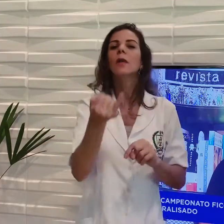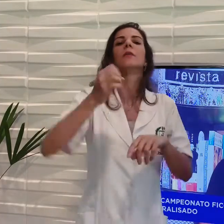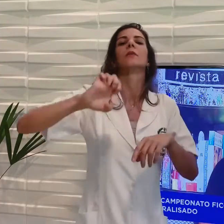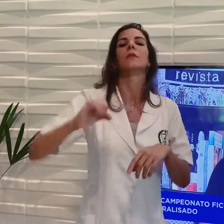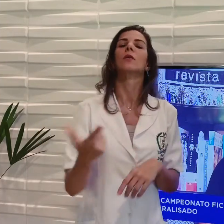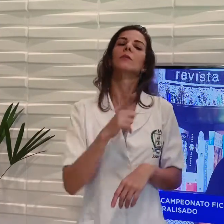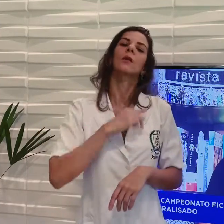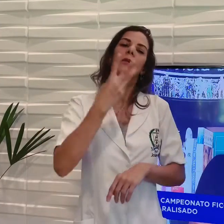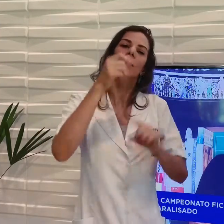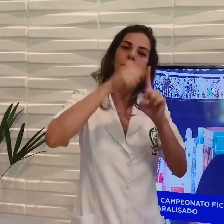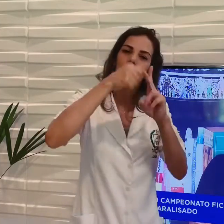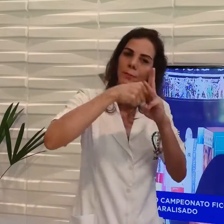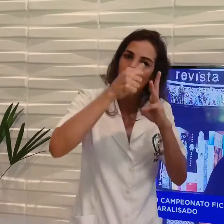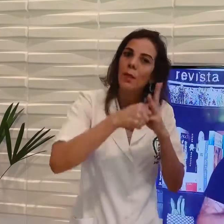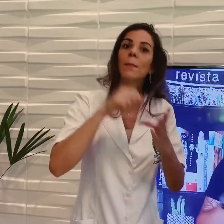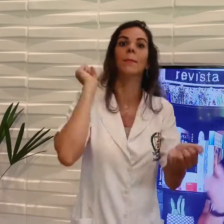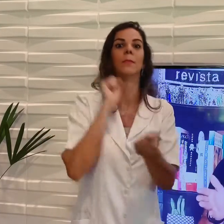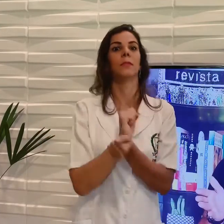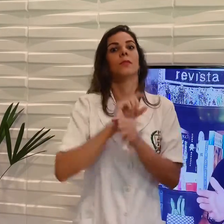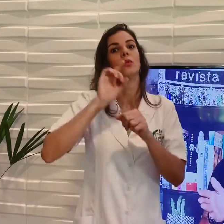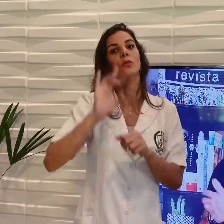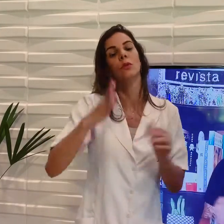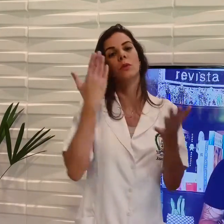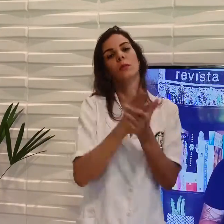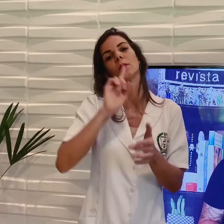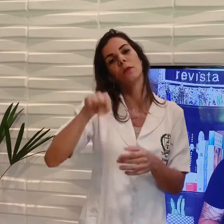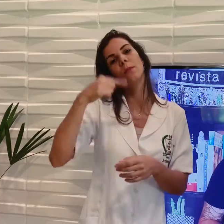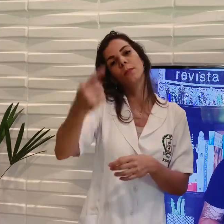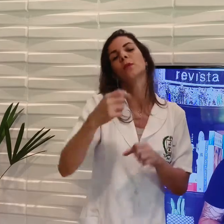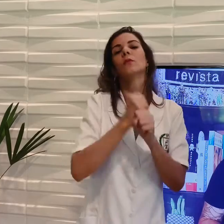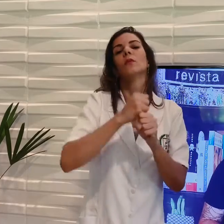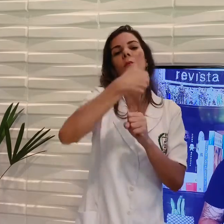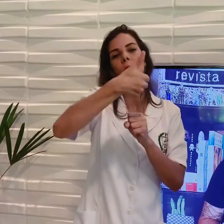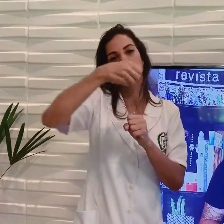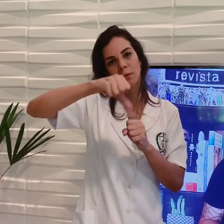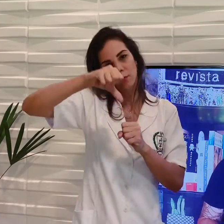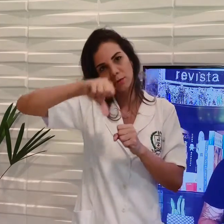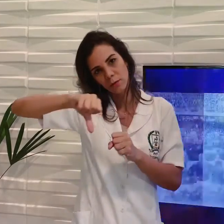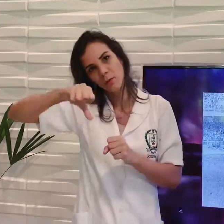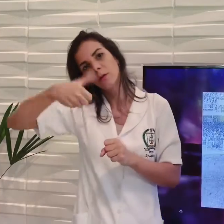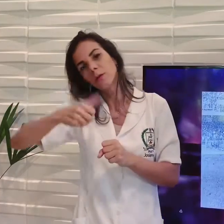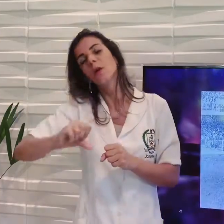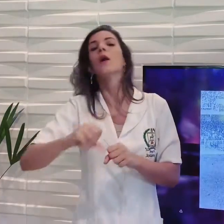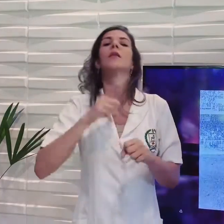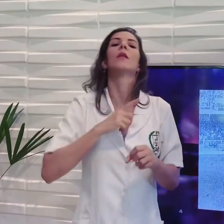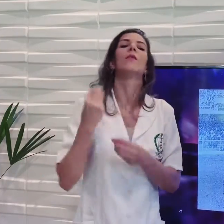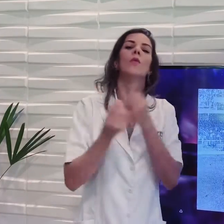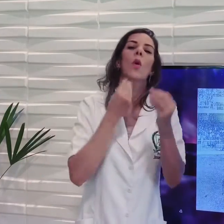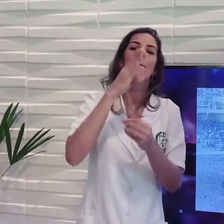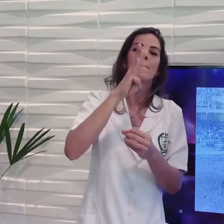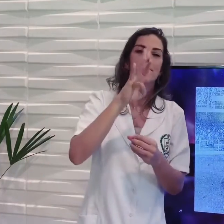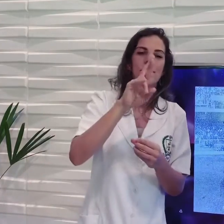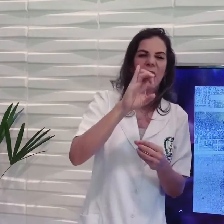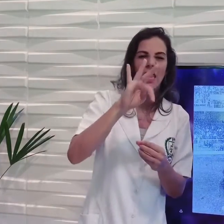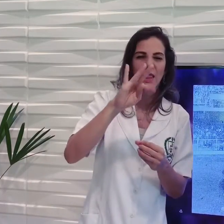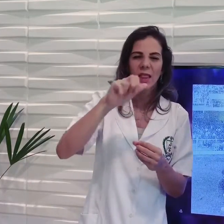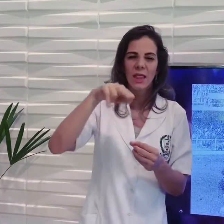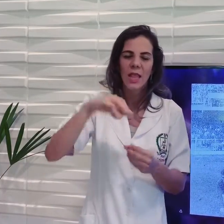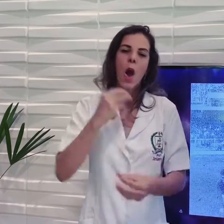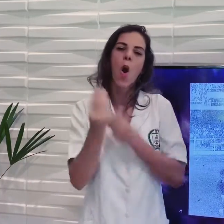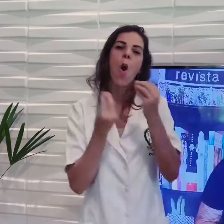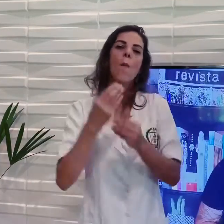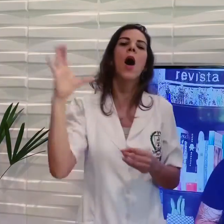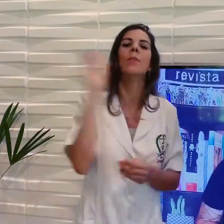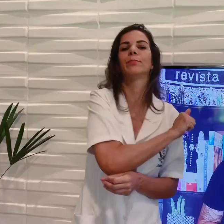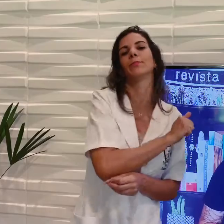aí 3 meses paralisado e só terminou no ano seguinte, em 1919, tendo o Britânia como campeão. Por sinal, esse campeonato foi o